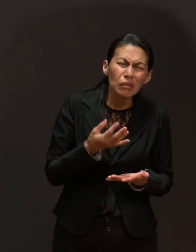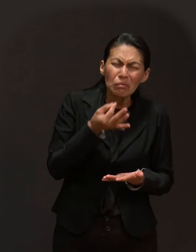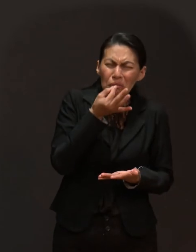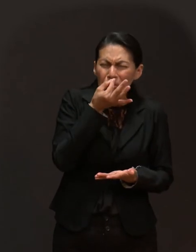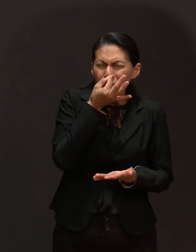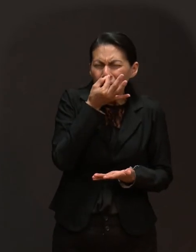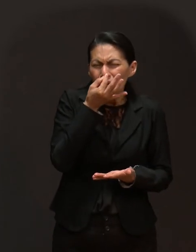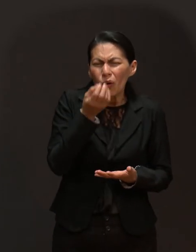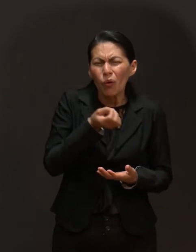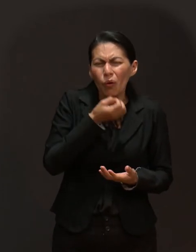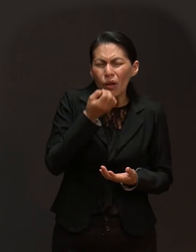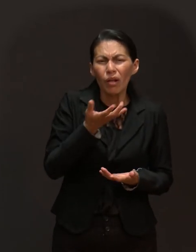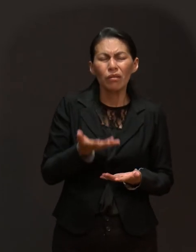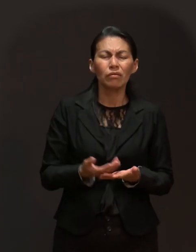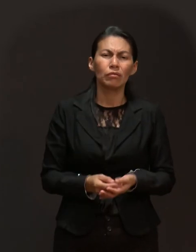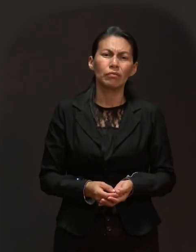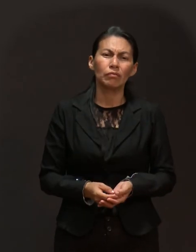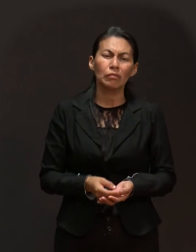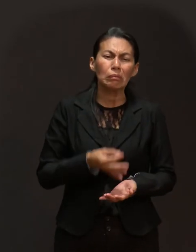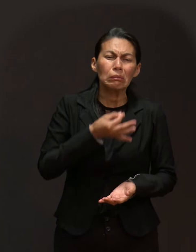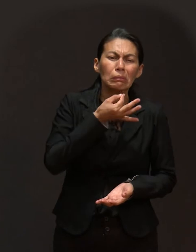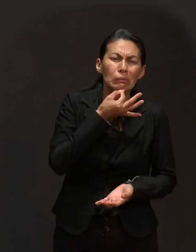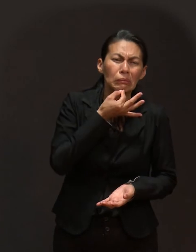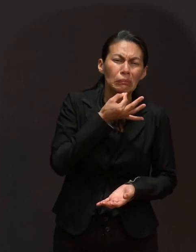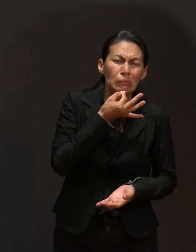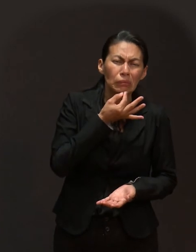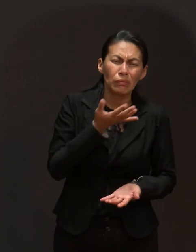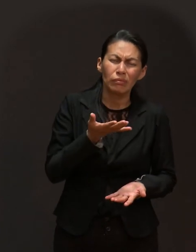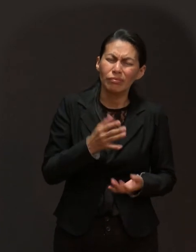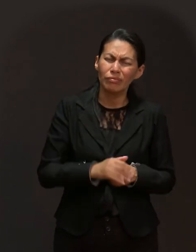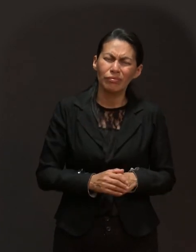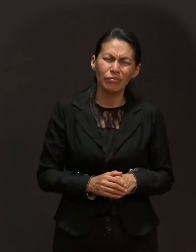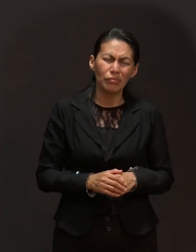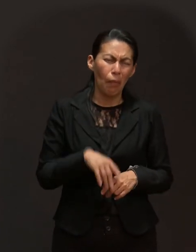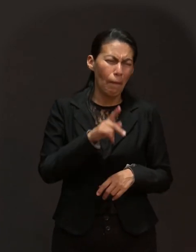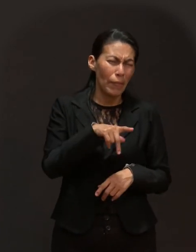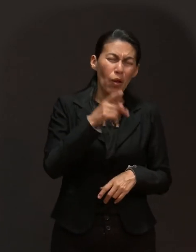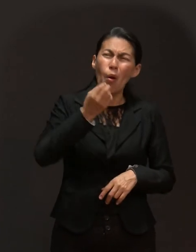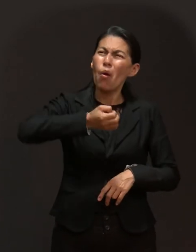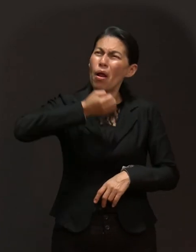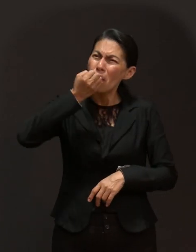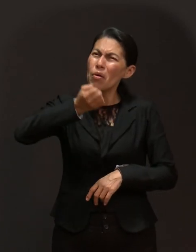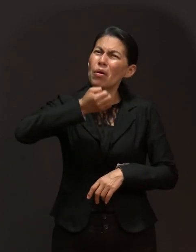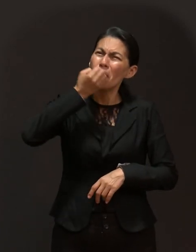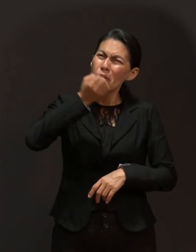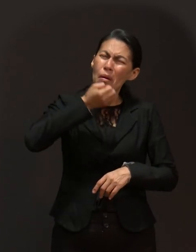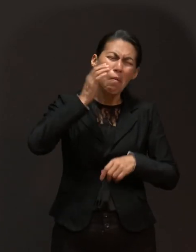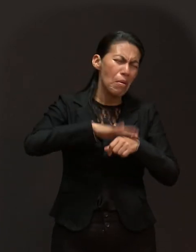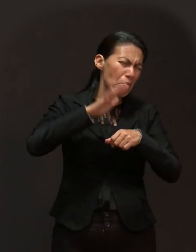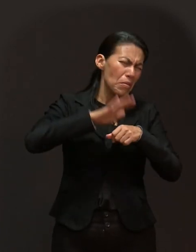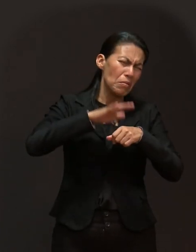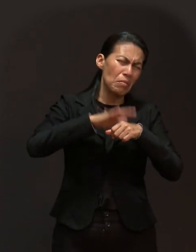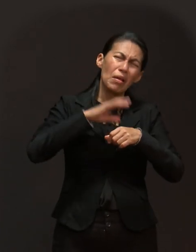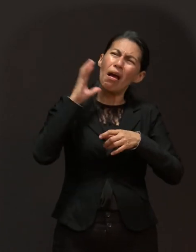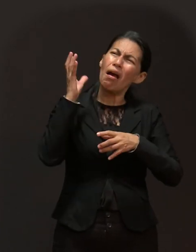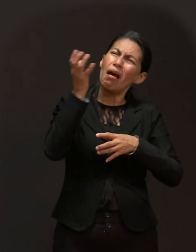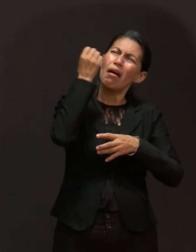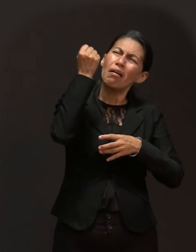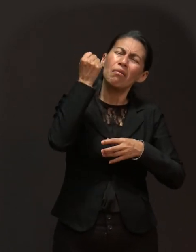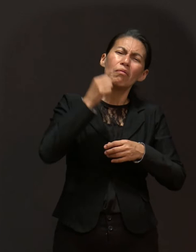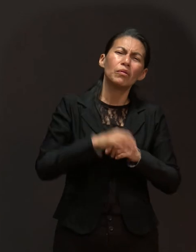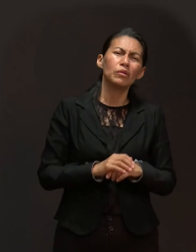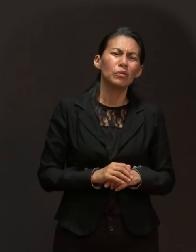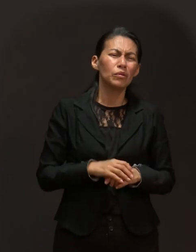todo lo que ganar como tú lo has mencionado a través de una búsqueda humilde en